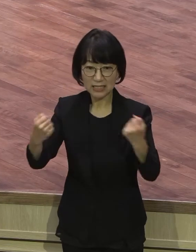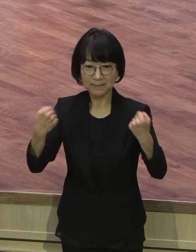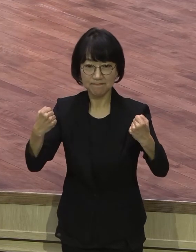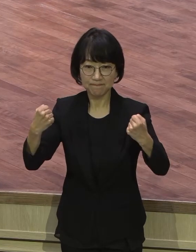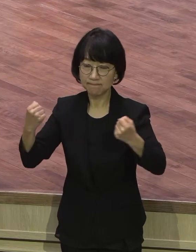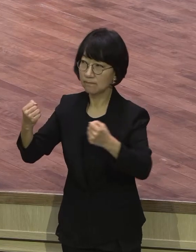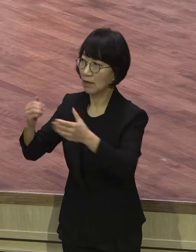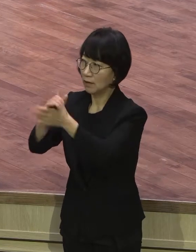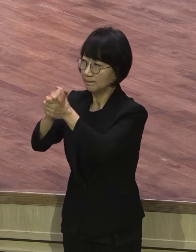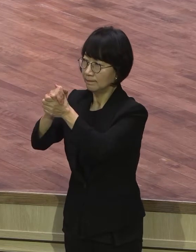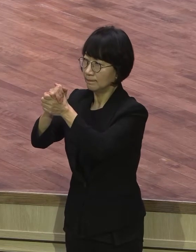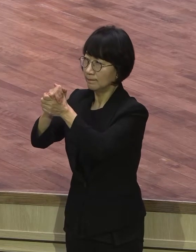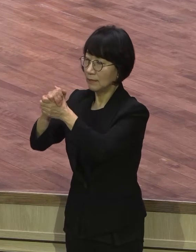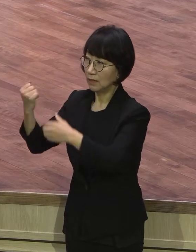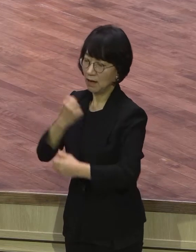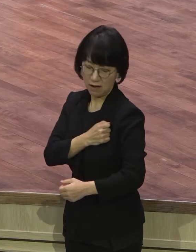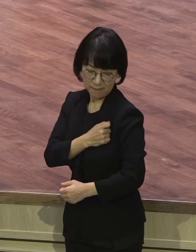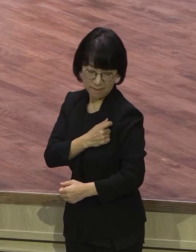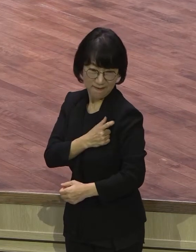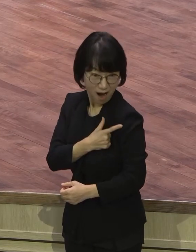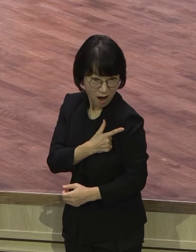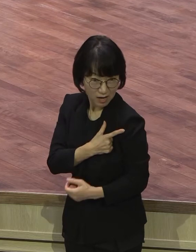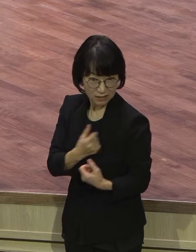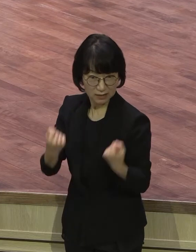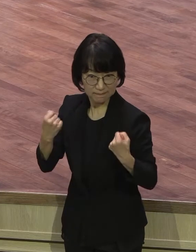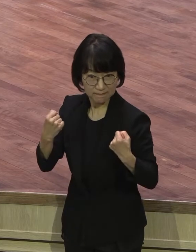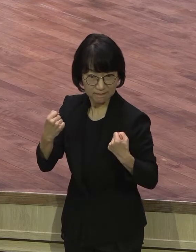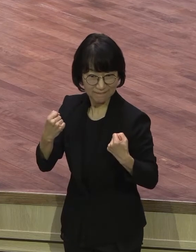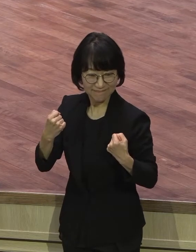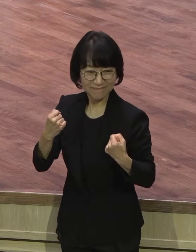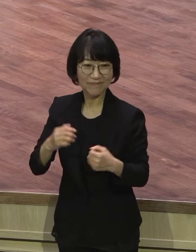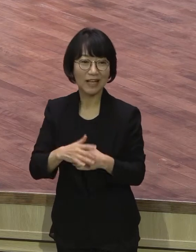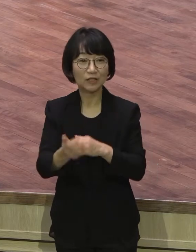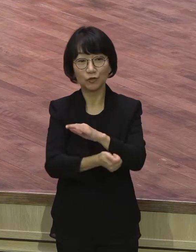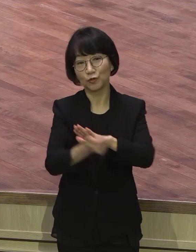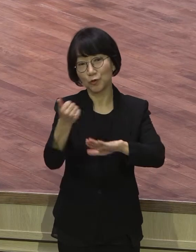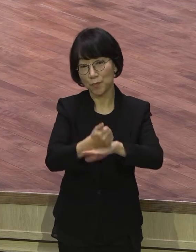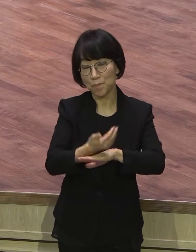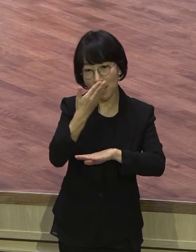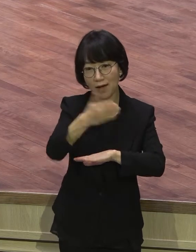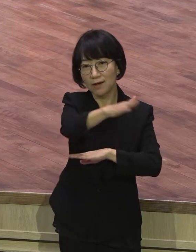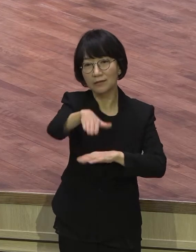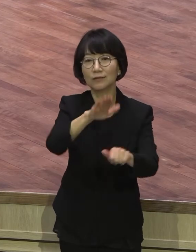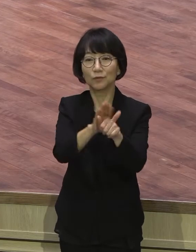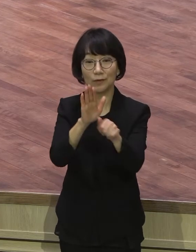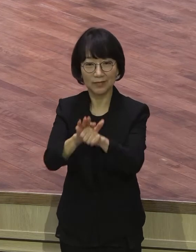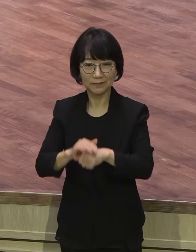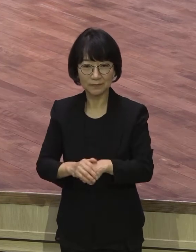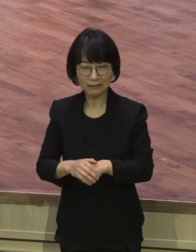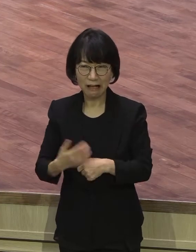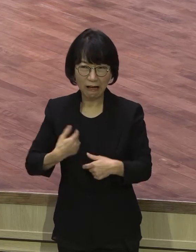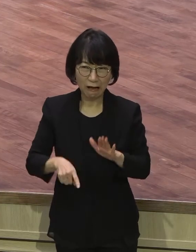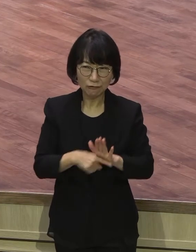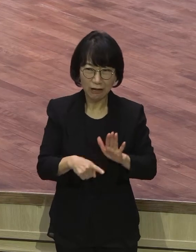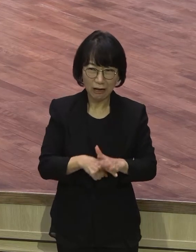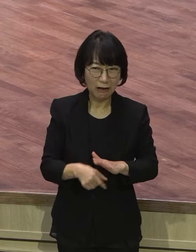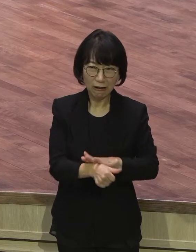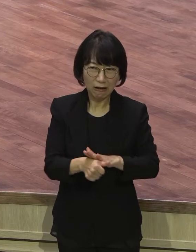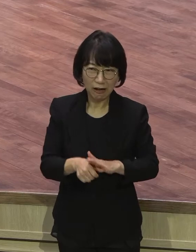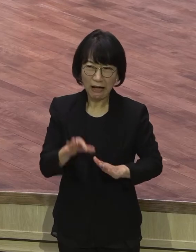주신다고. 기도하면 실패 DNA를 성공 DNA로 바꿔주신다니까요. 이 부정적인 체질을